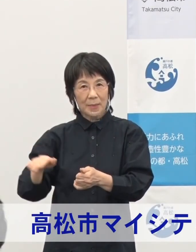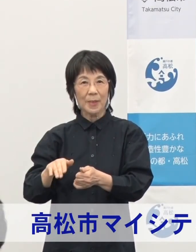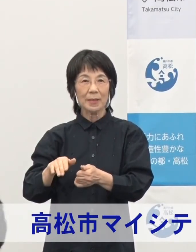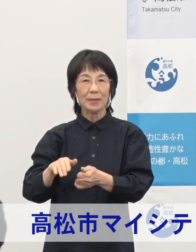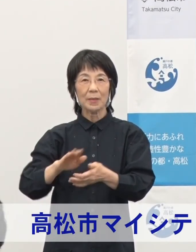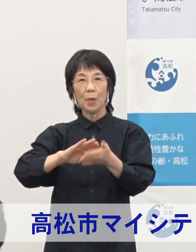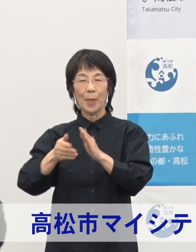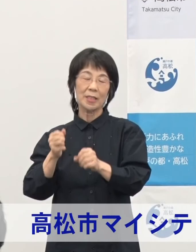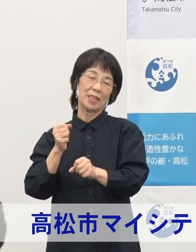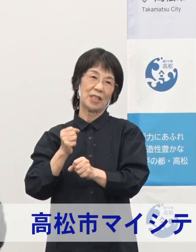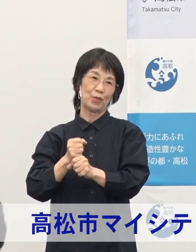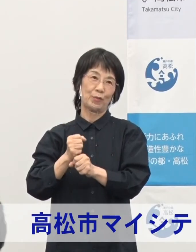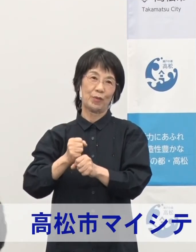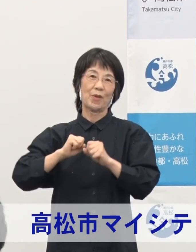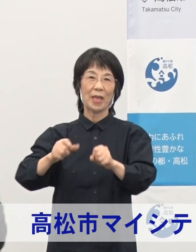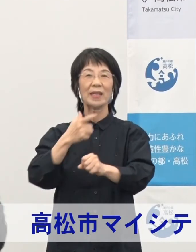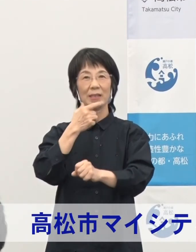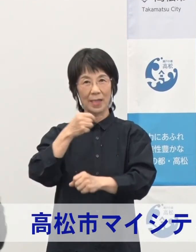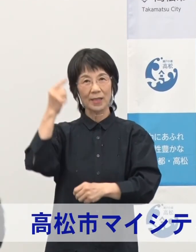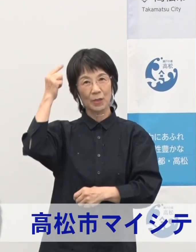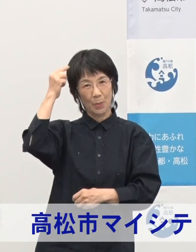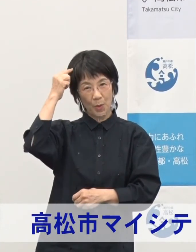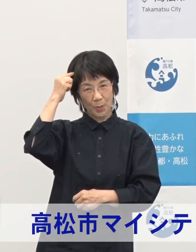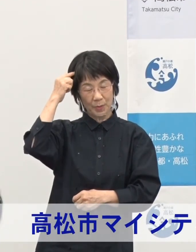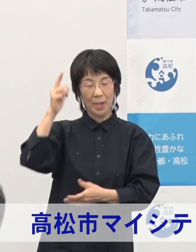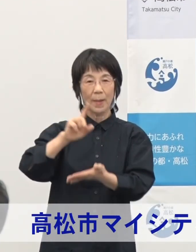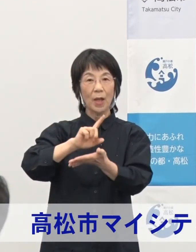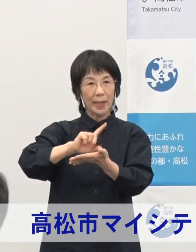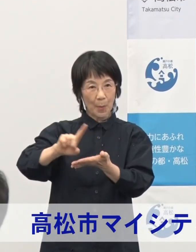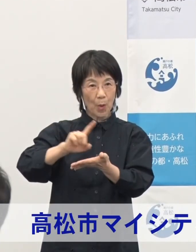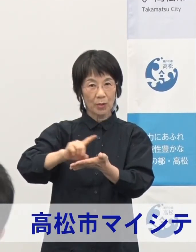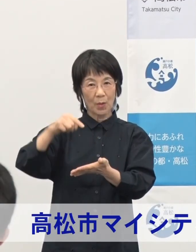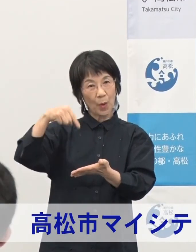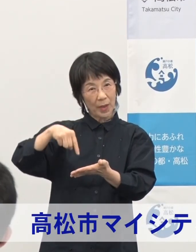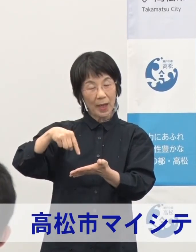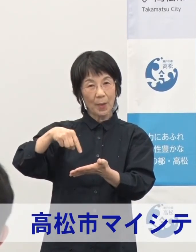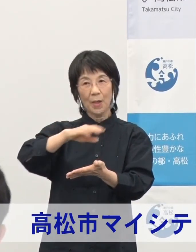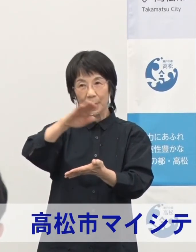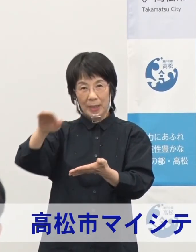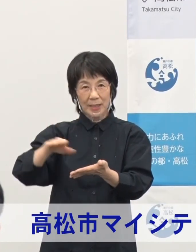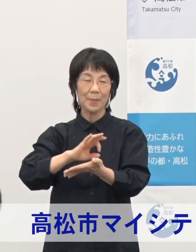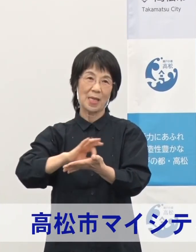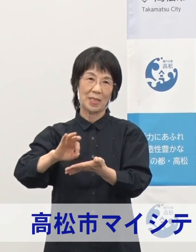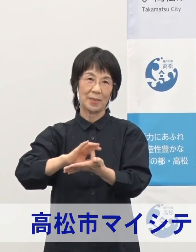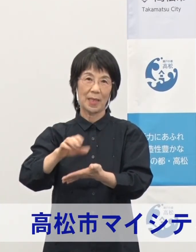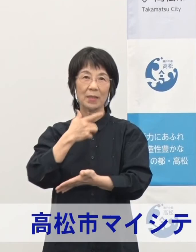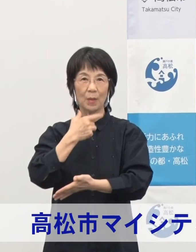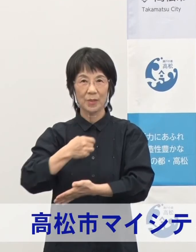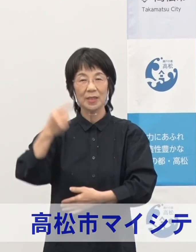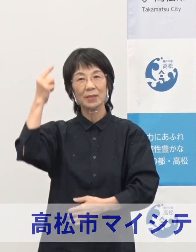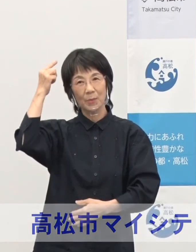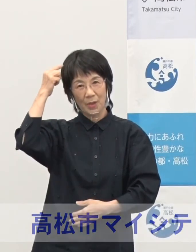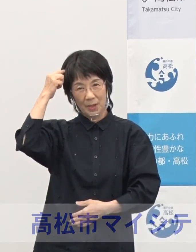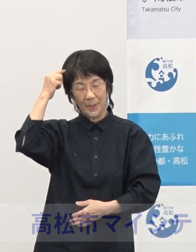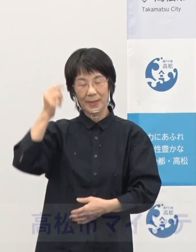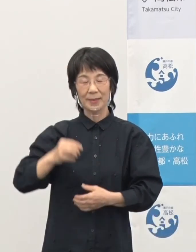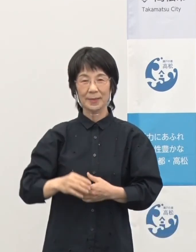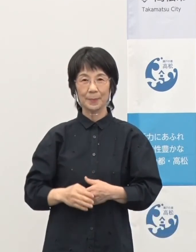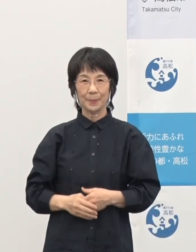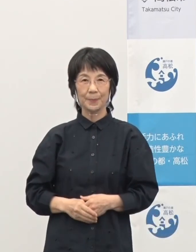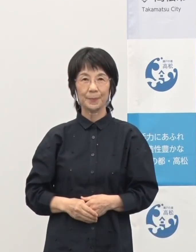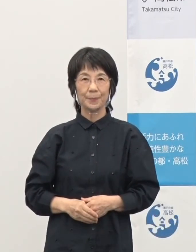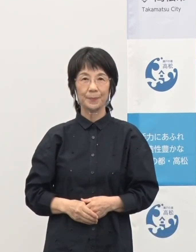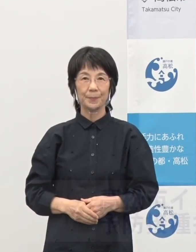ことでございます高松しまいシティレポートを是非とも多くのみなさんにご利用いただきたいというふうに思っております